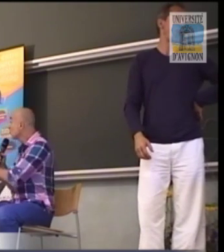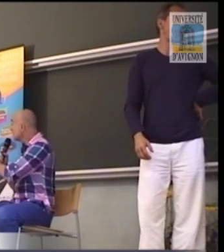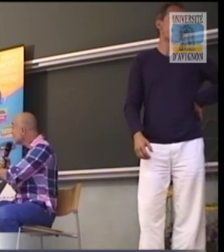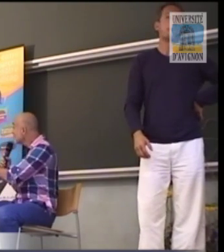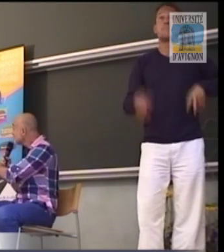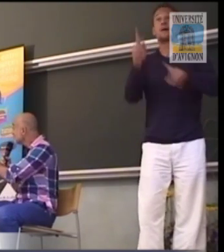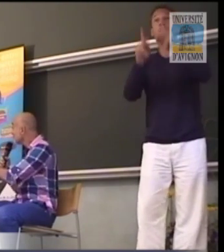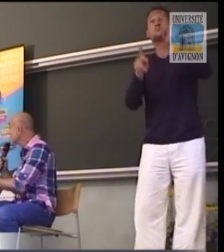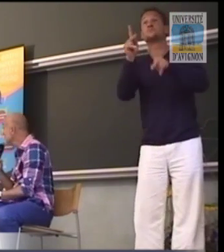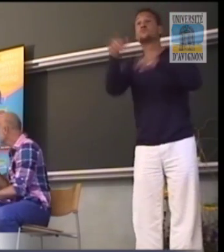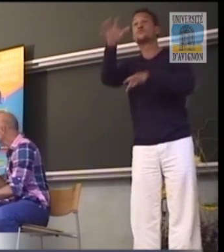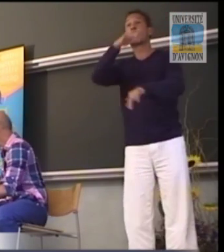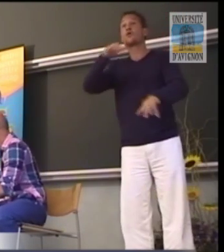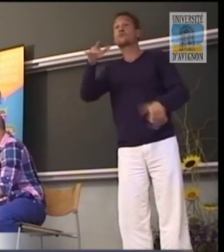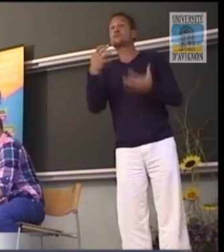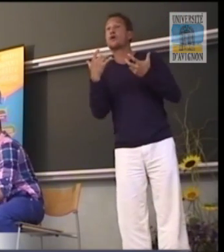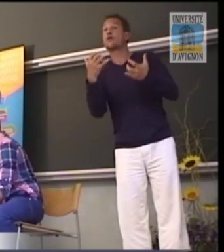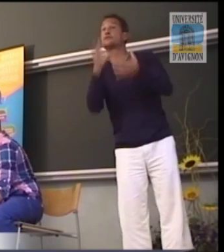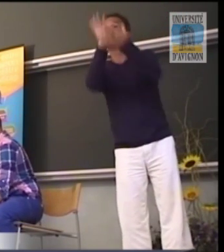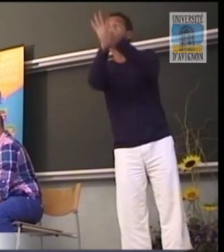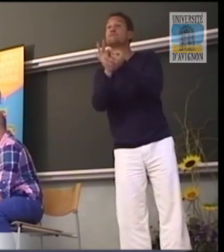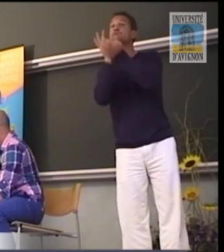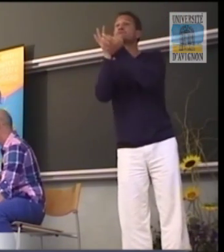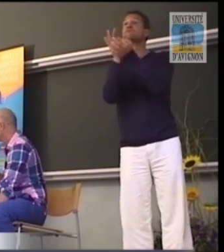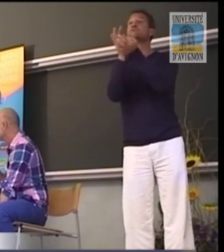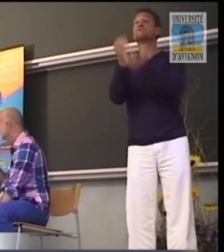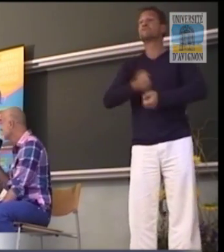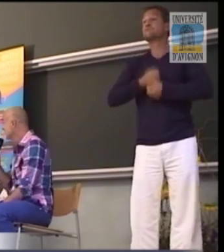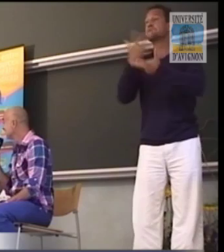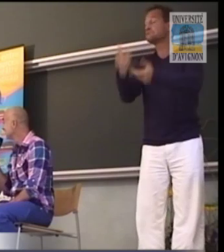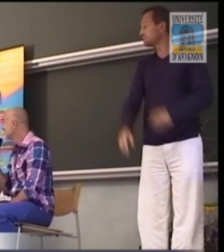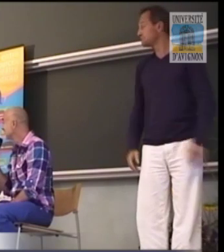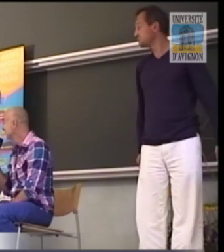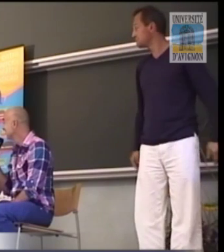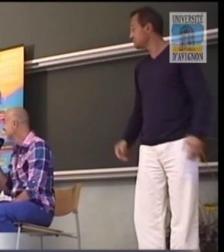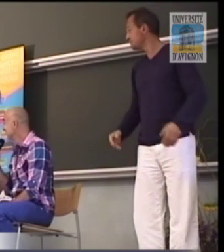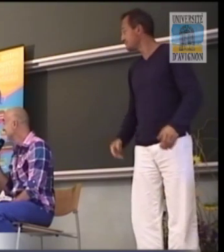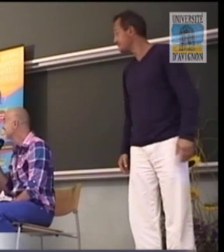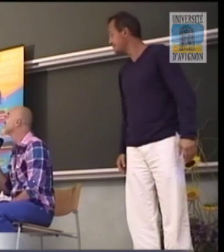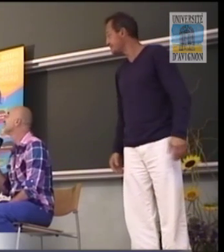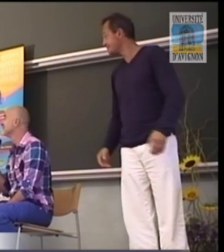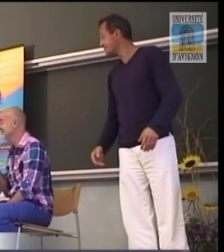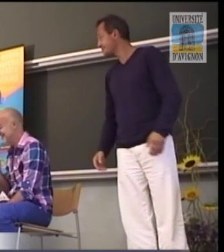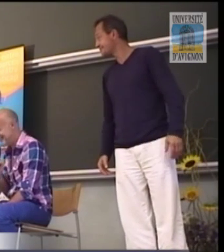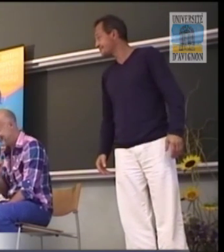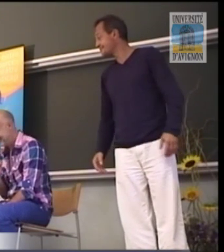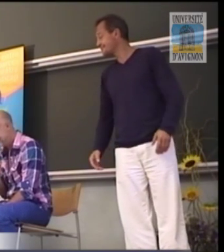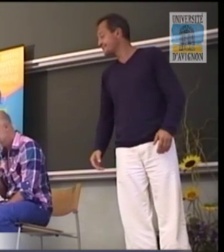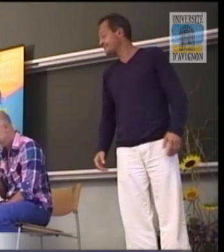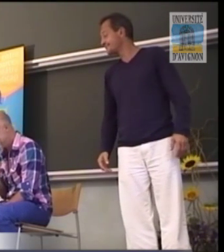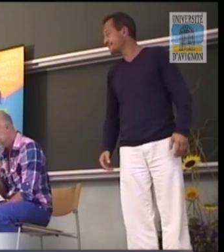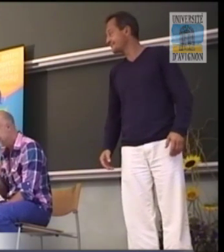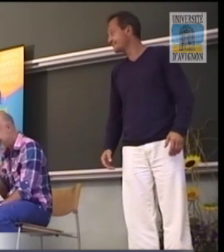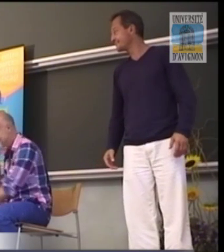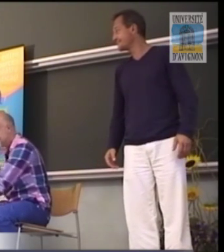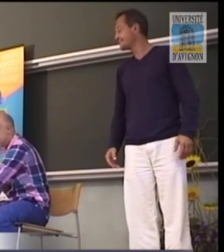Mais peut-être que vous avez envie de rebondir pendant ce temps-là, Christine. Ben on va peut-être essayer de commencer parce que c'est